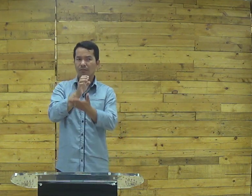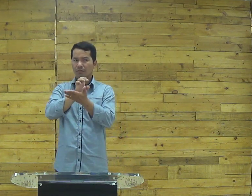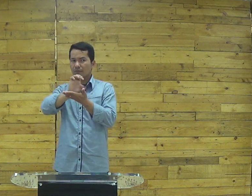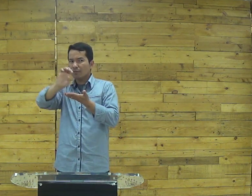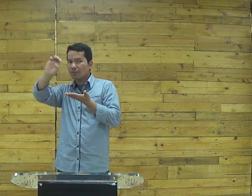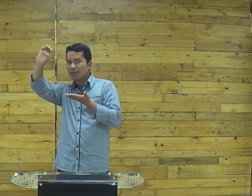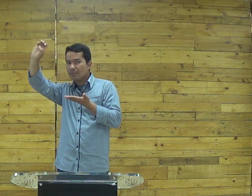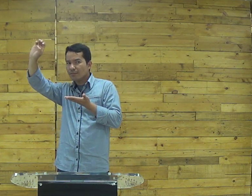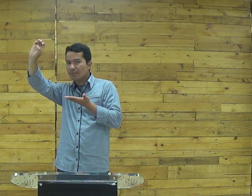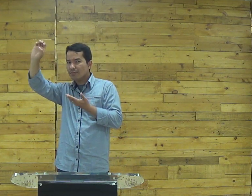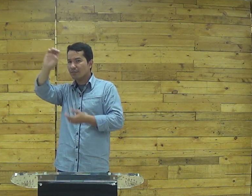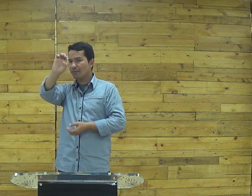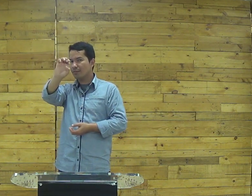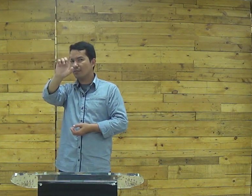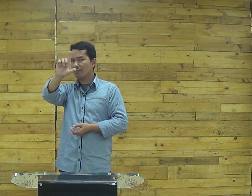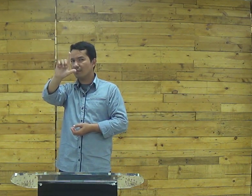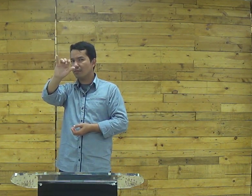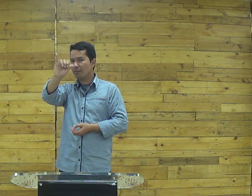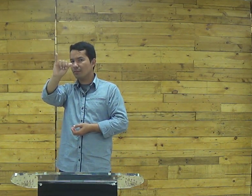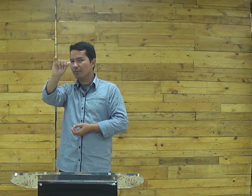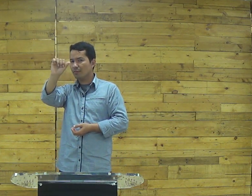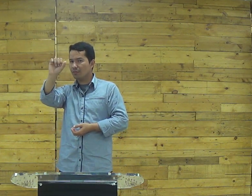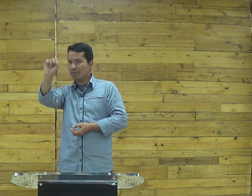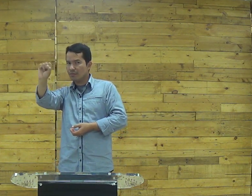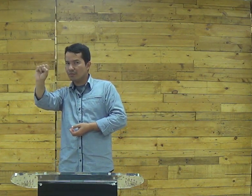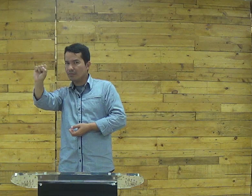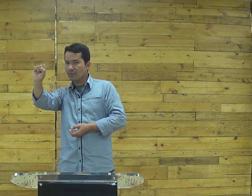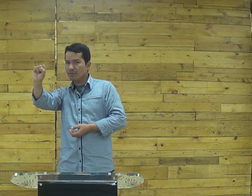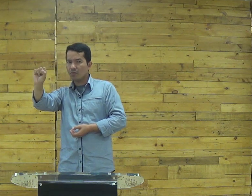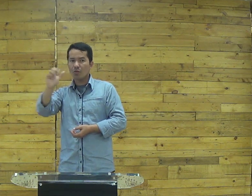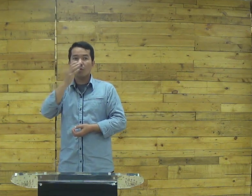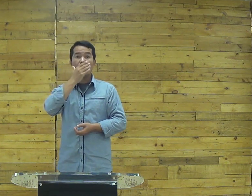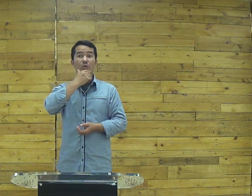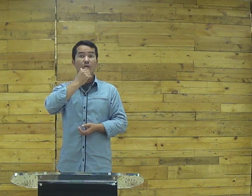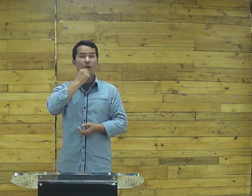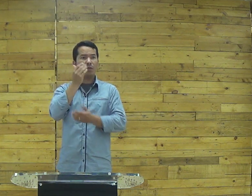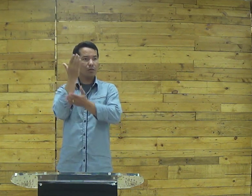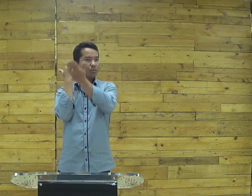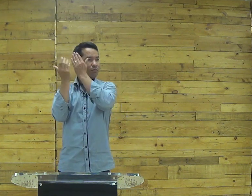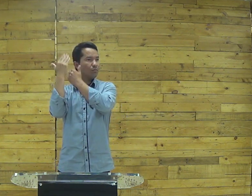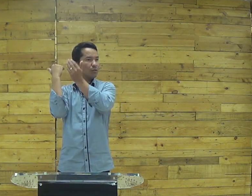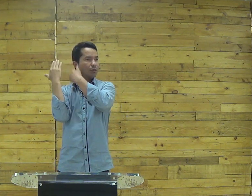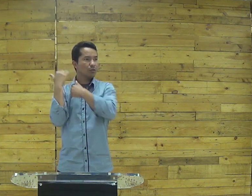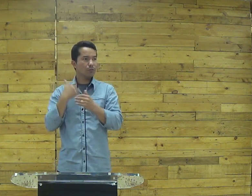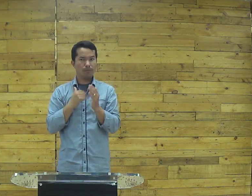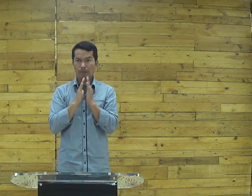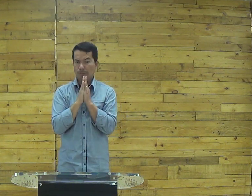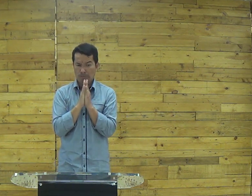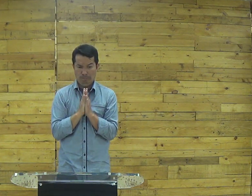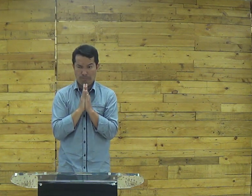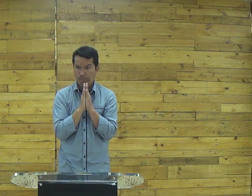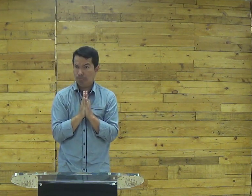Você sabe, tem a história de um homem. Elias é o nome dele e esse é o seu